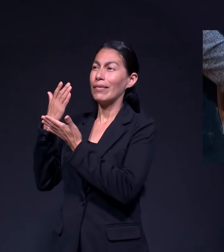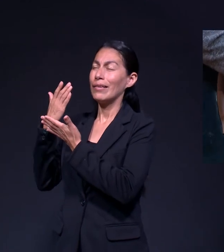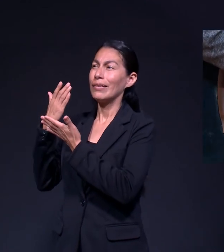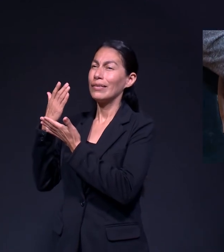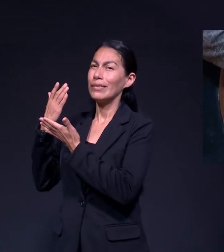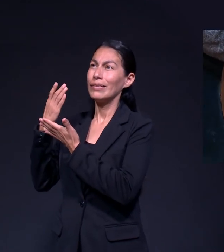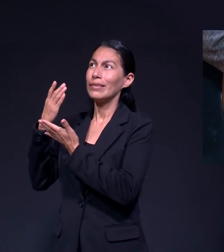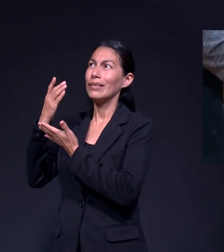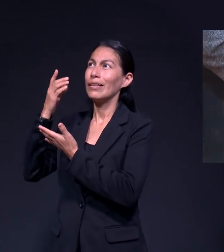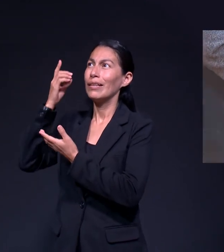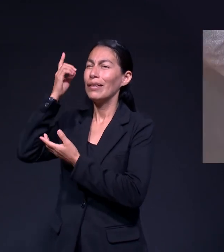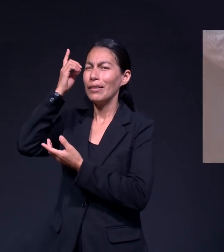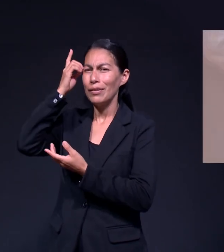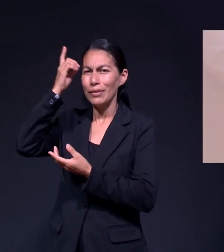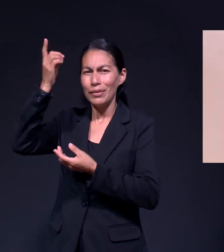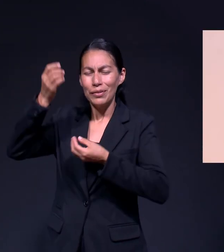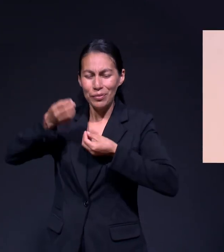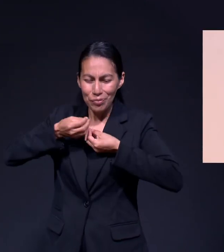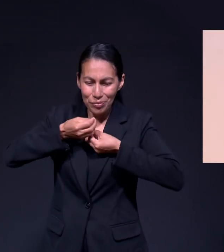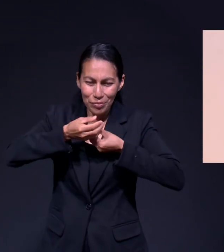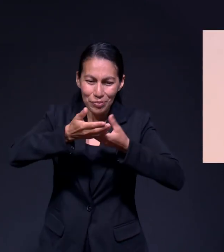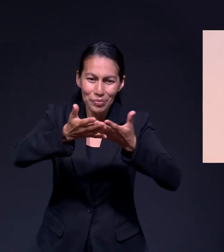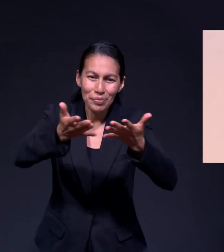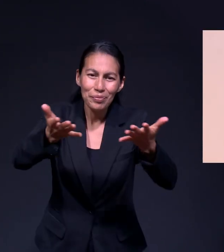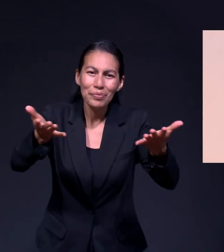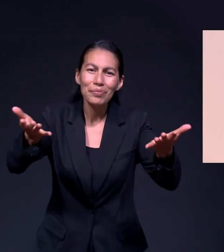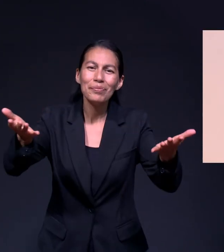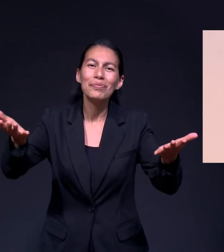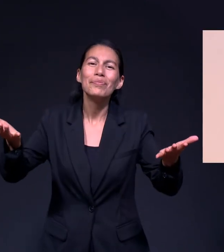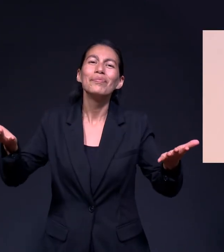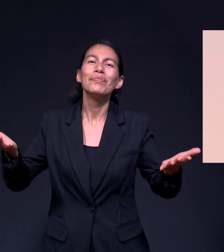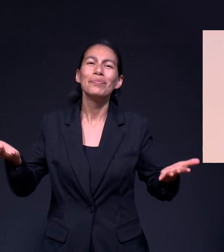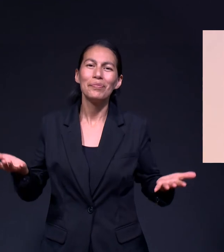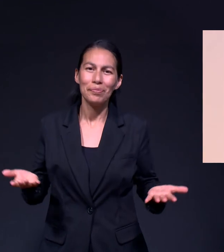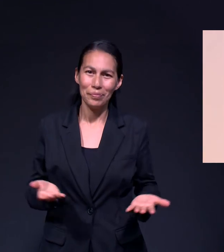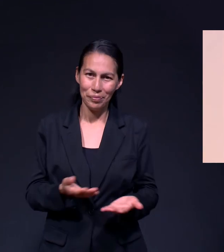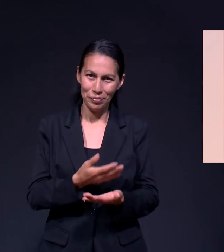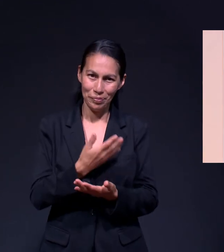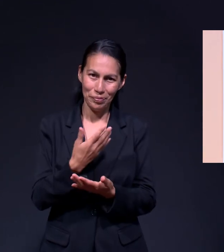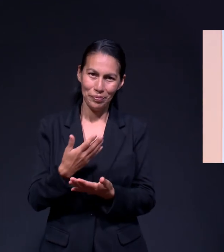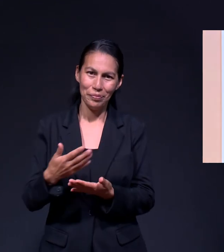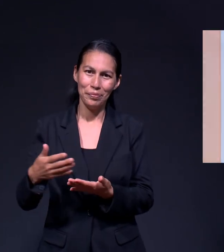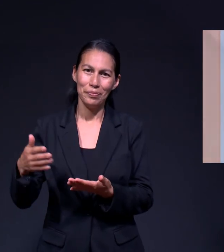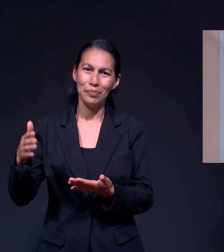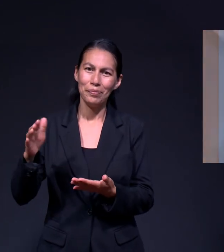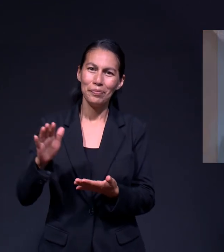desde a que lo puedas ver